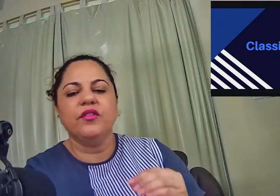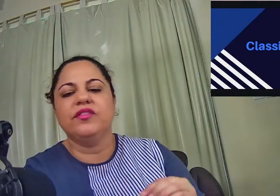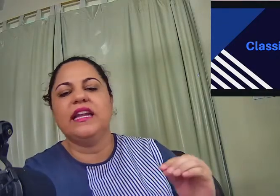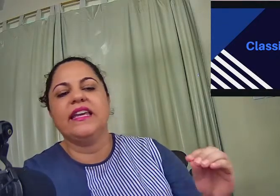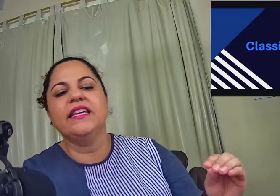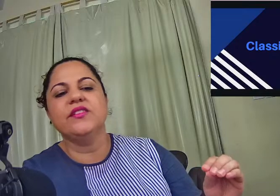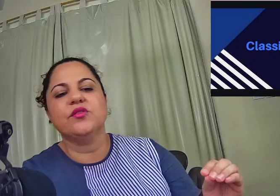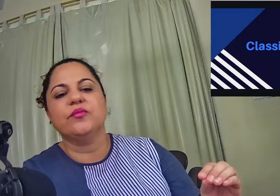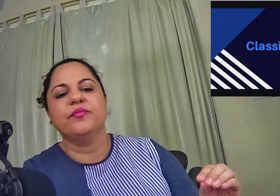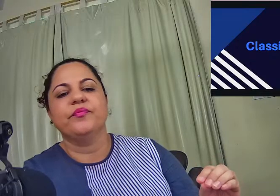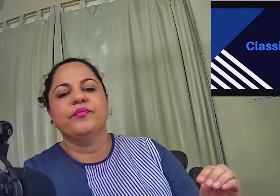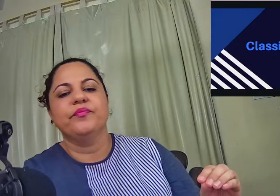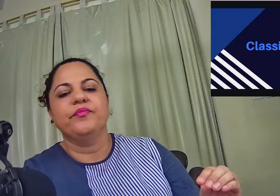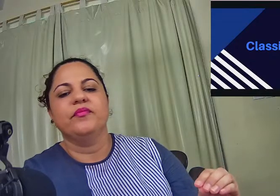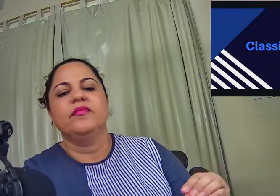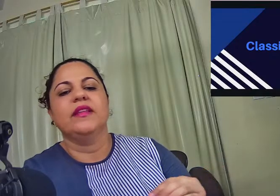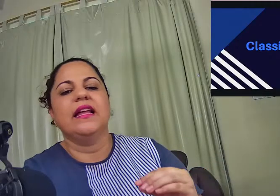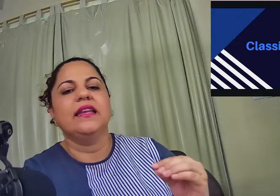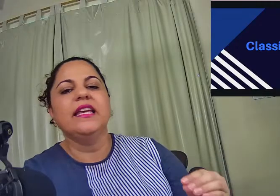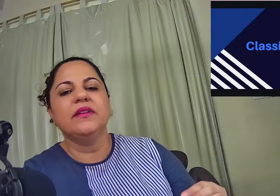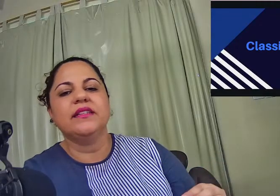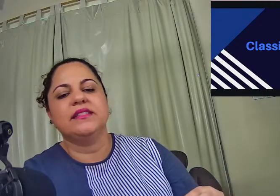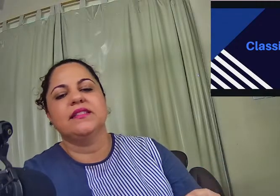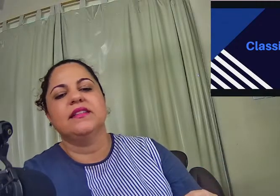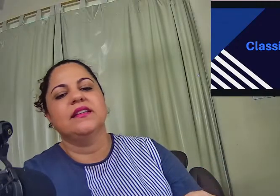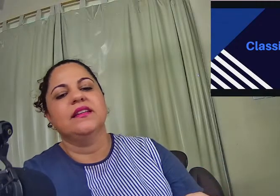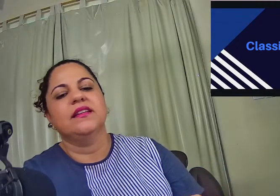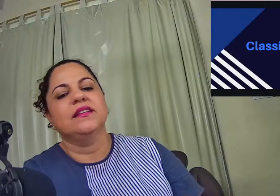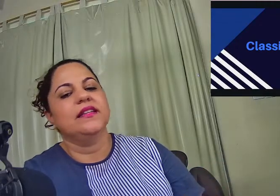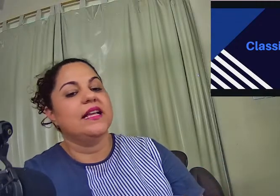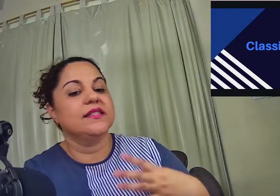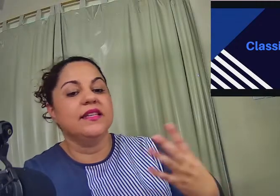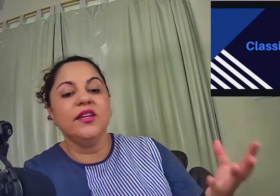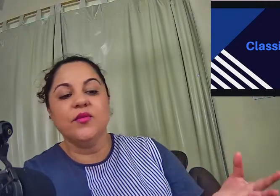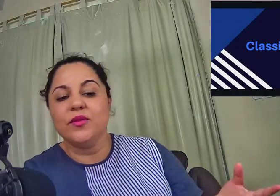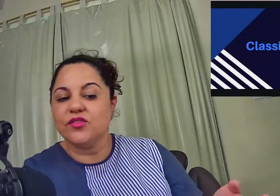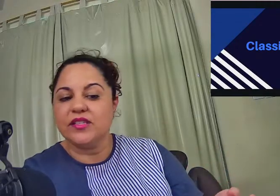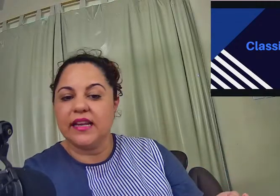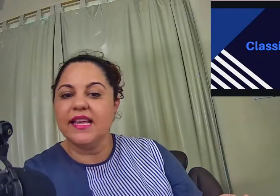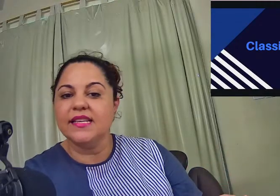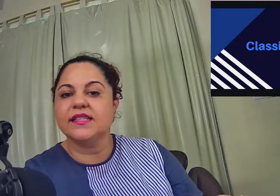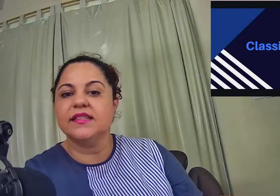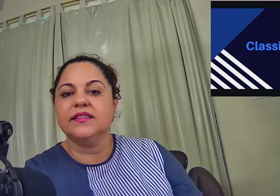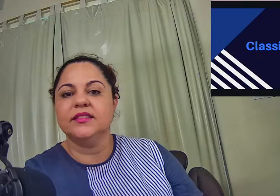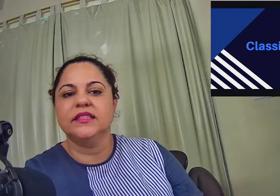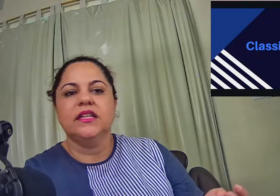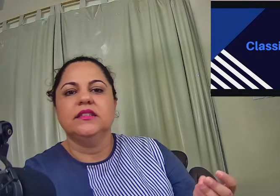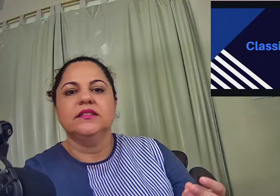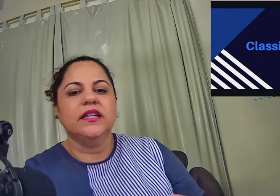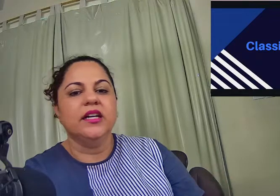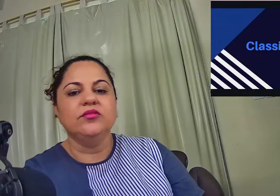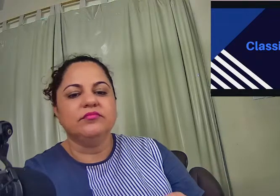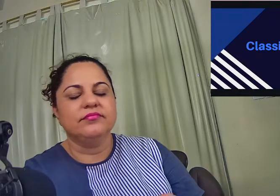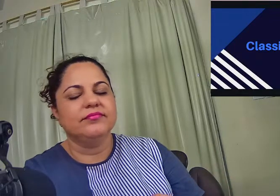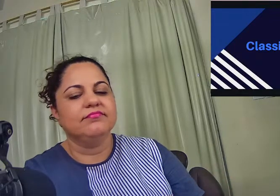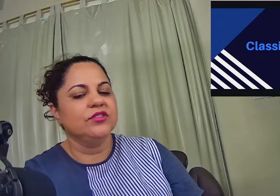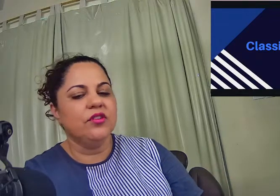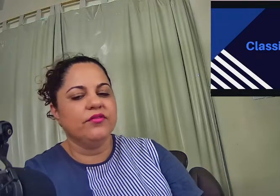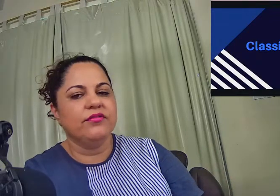falar isso na Libras, nas línguas de sinais? Não? Nunca ouviu falar